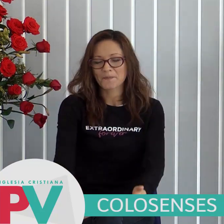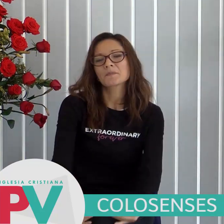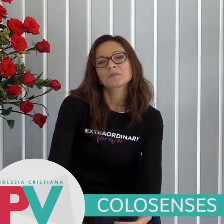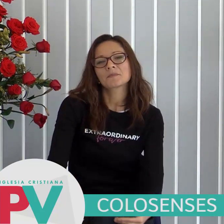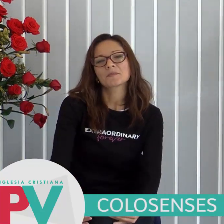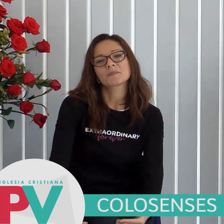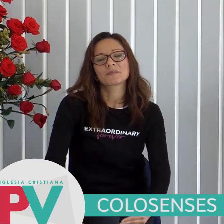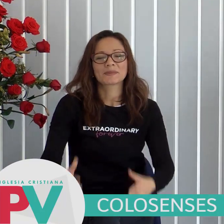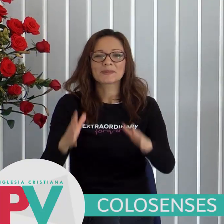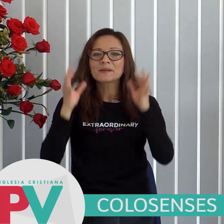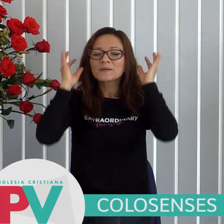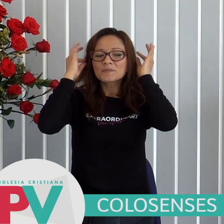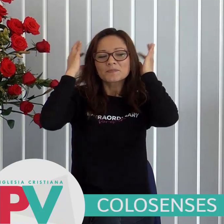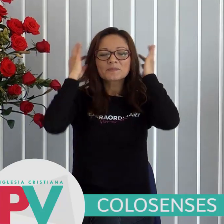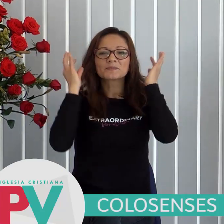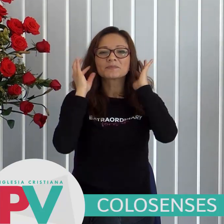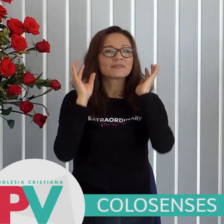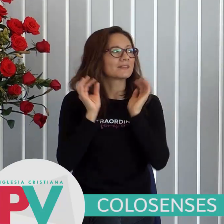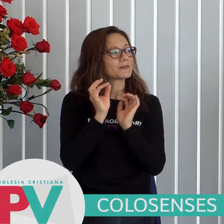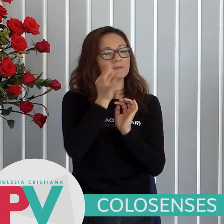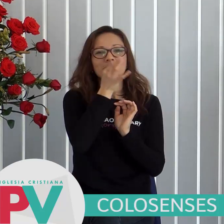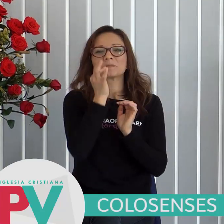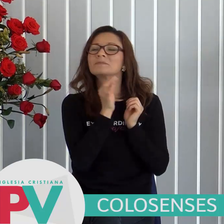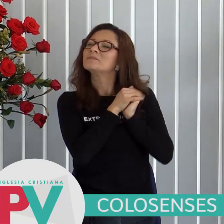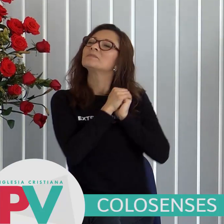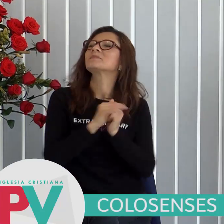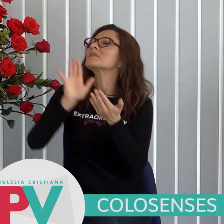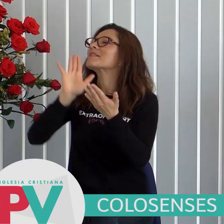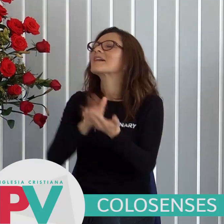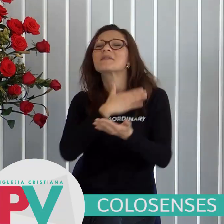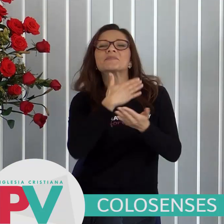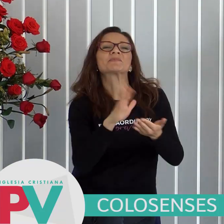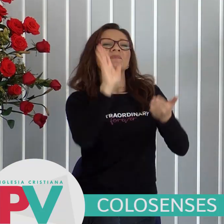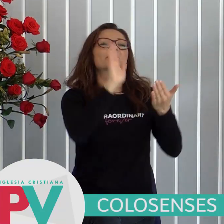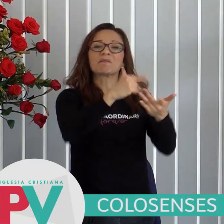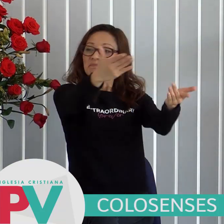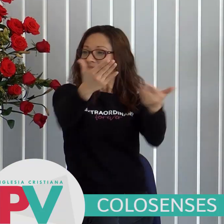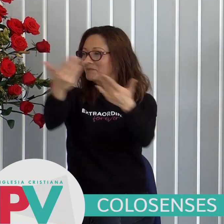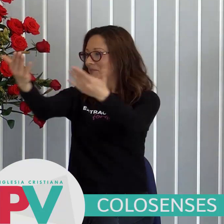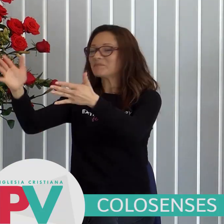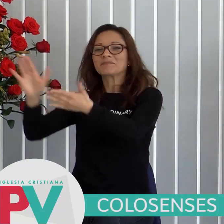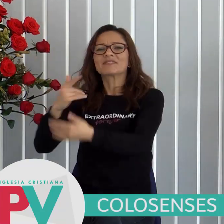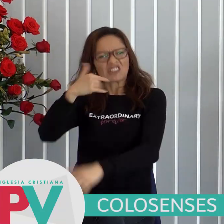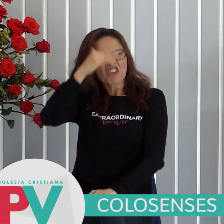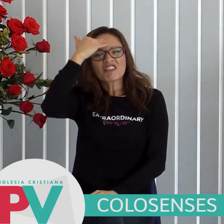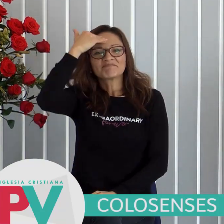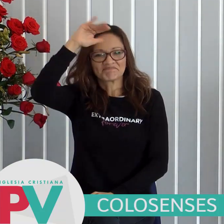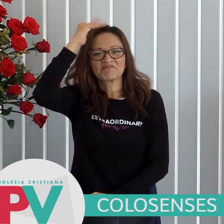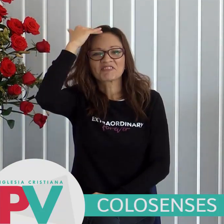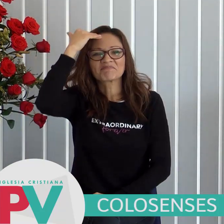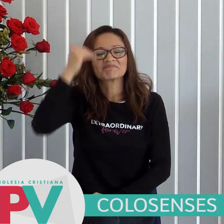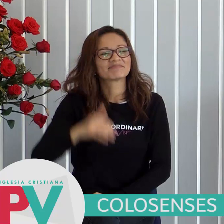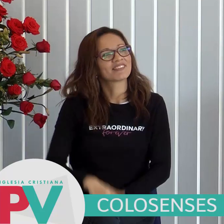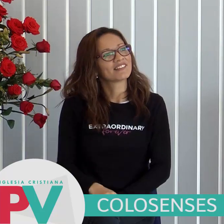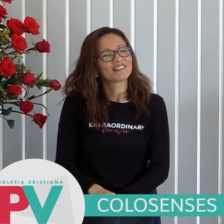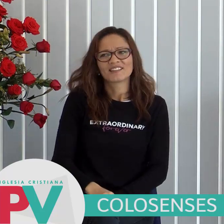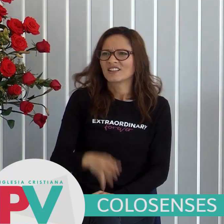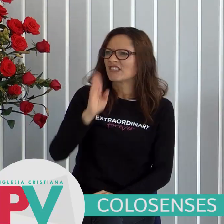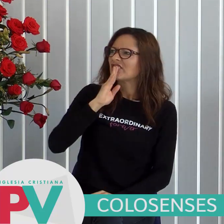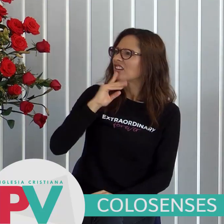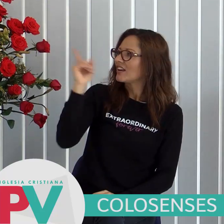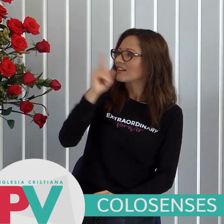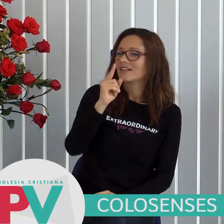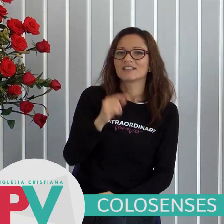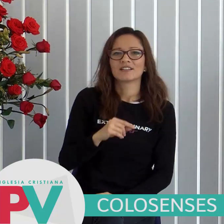de falda, con sus moñitos pintada y cantando ahí en la puerta y recibiéndolo aún. Yo sé que va a ser, y yo voy a decir, ¿y usted quién la puso